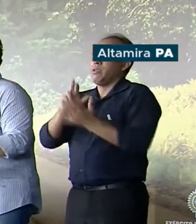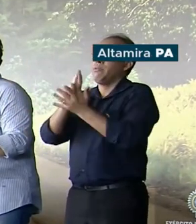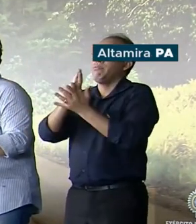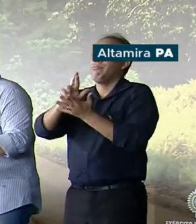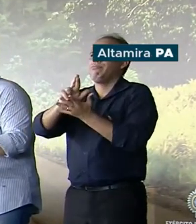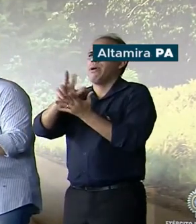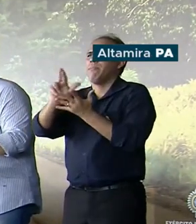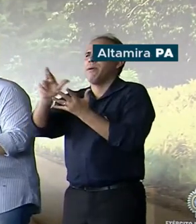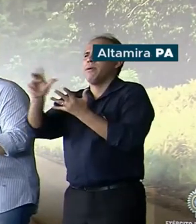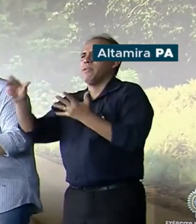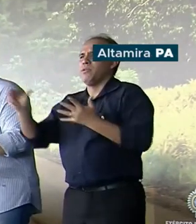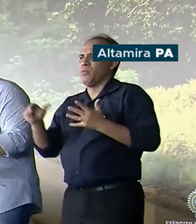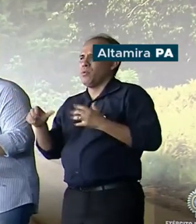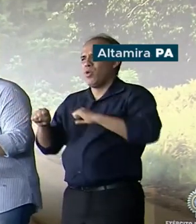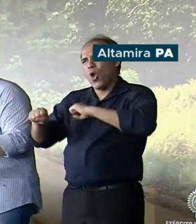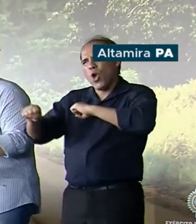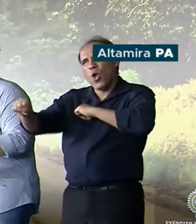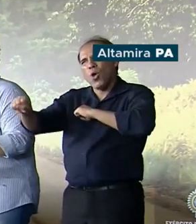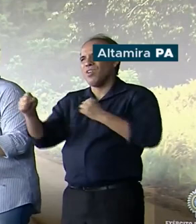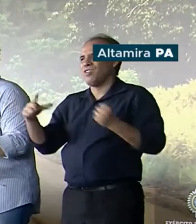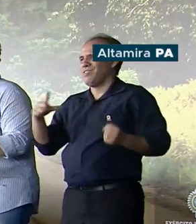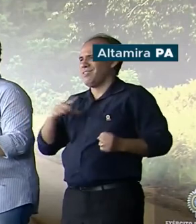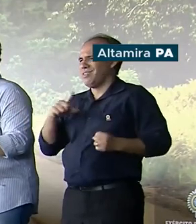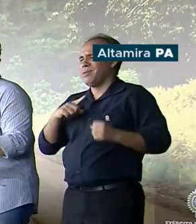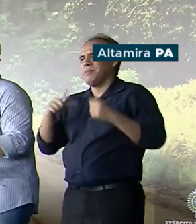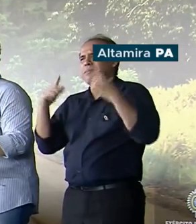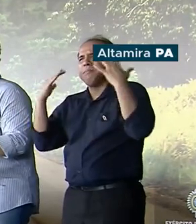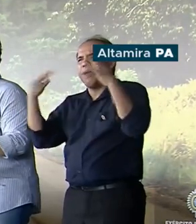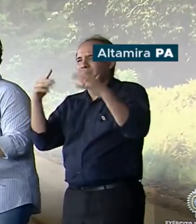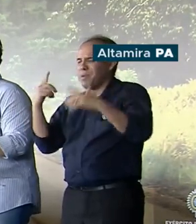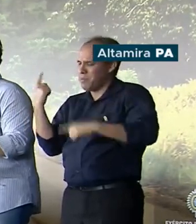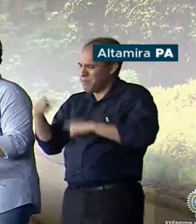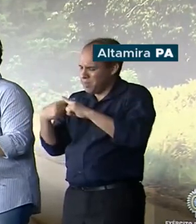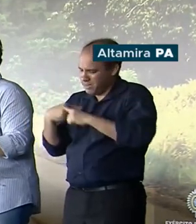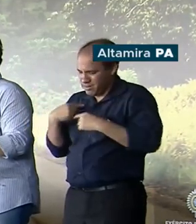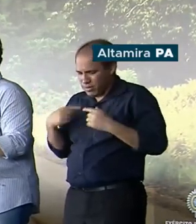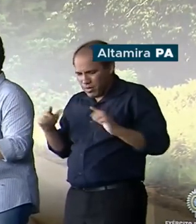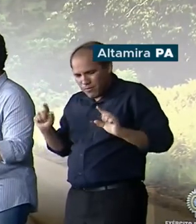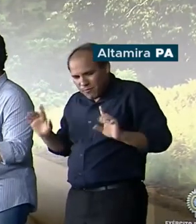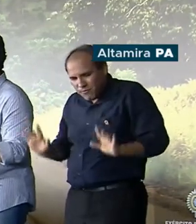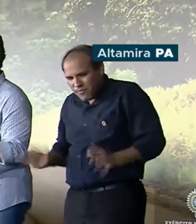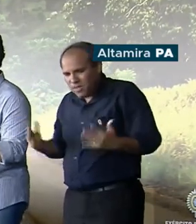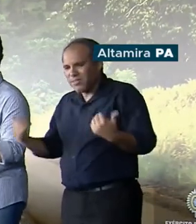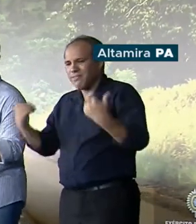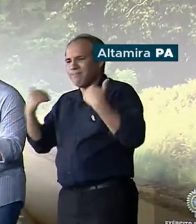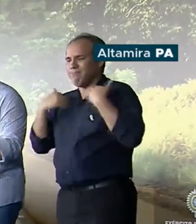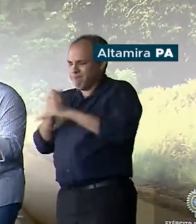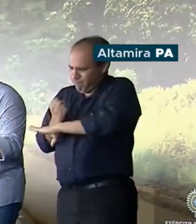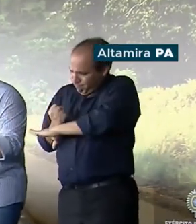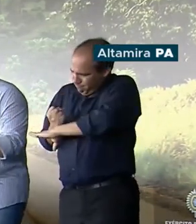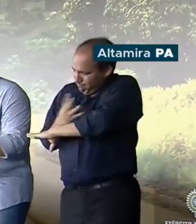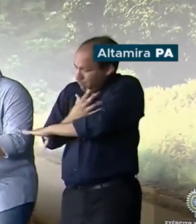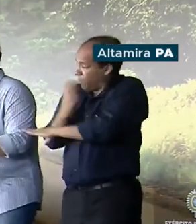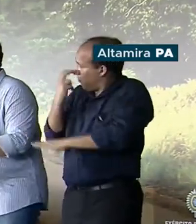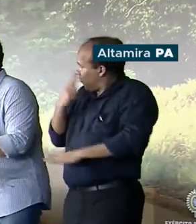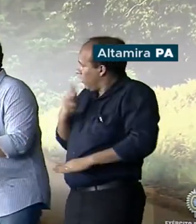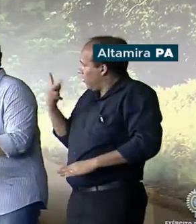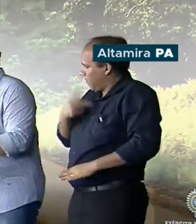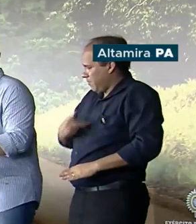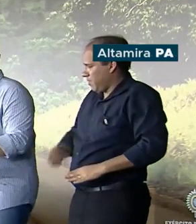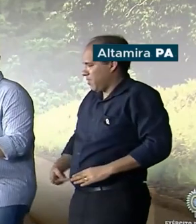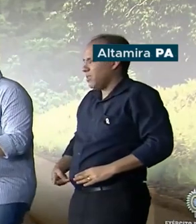é uma história que merece ser revivida, comemorada. Emociona ver o presidente Bolsonaro